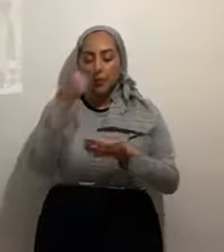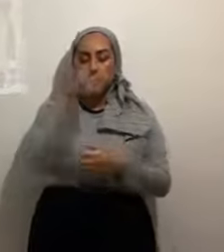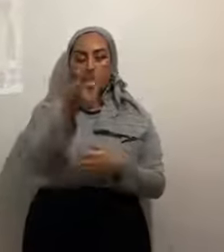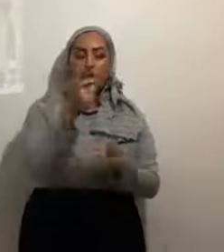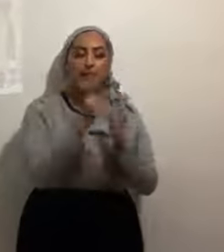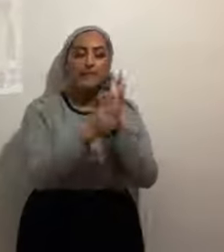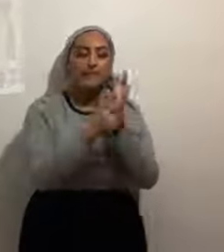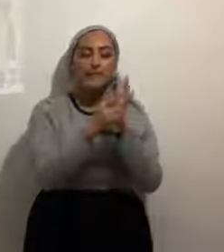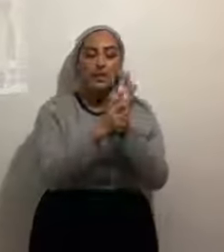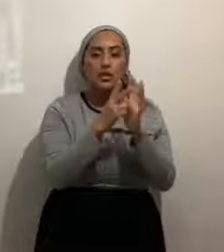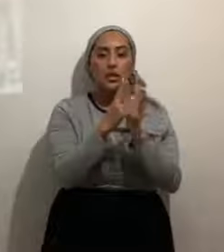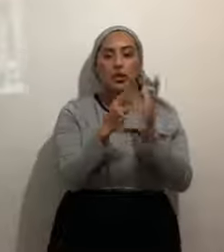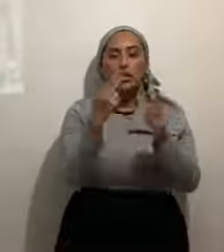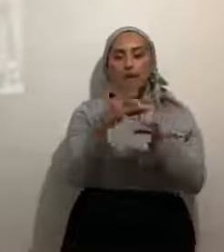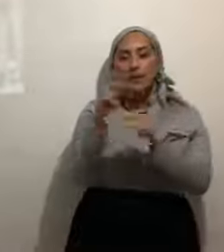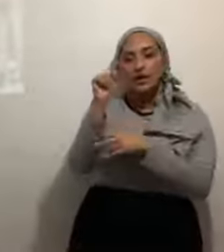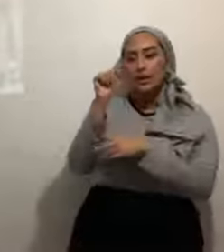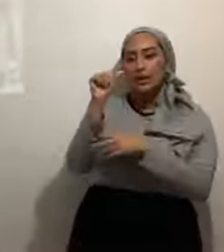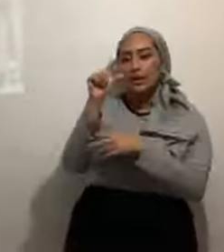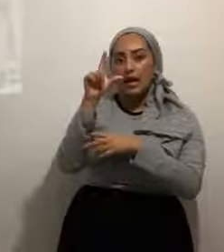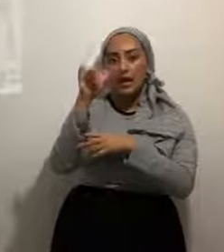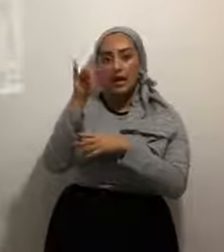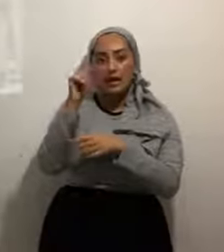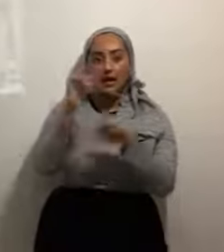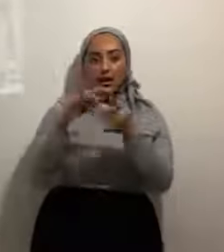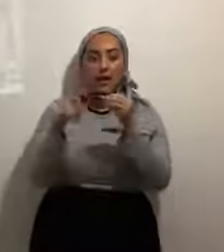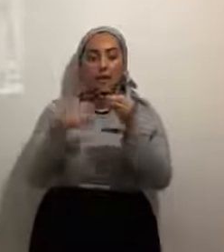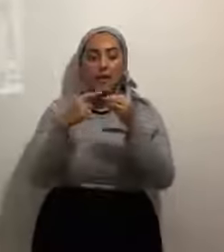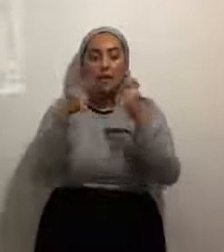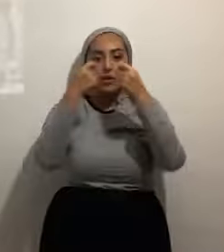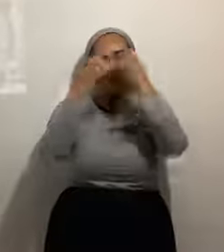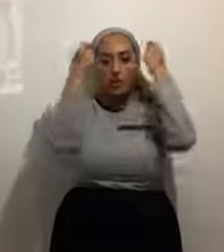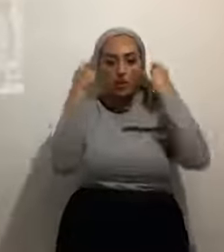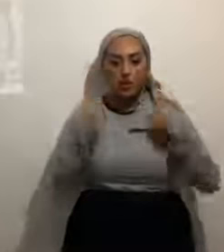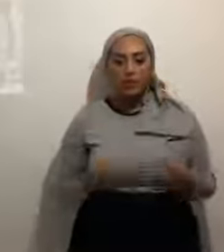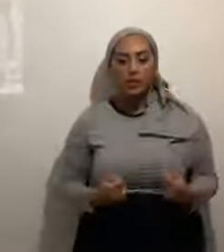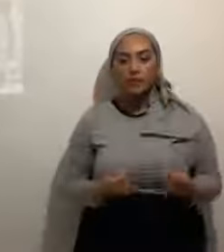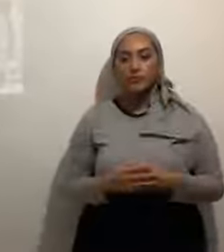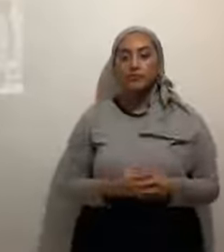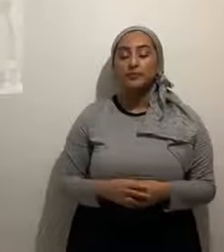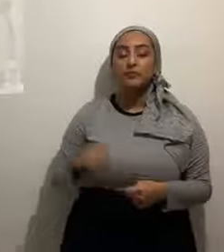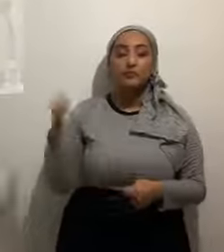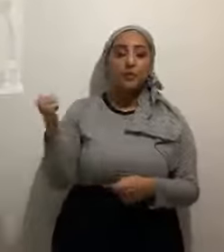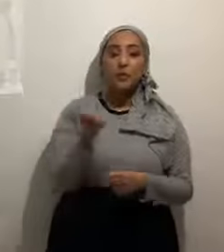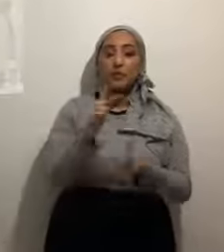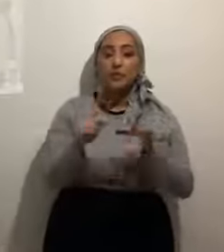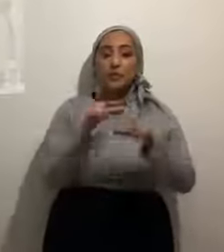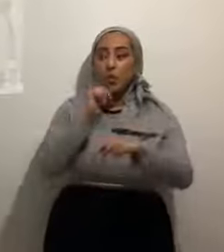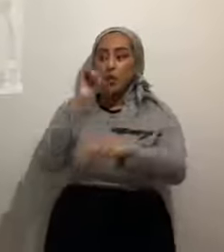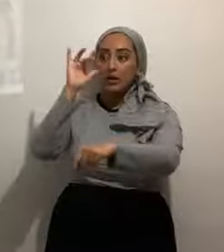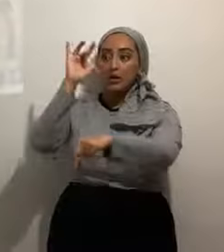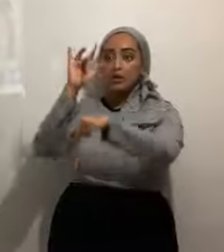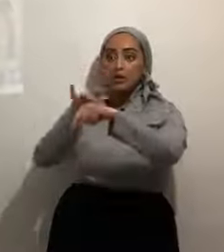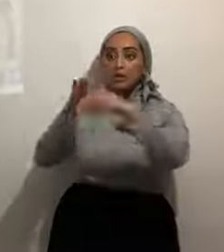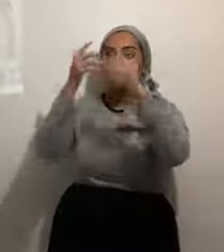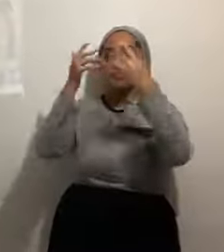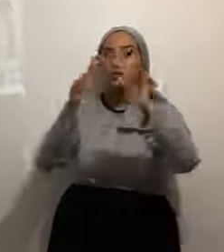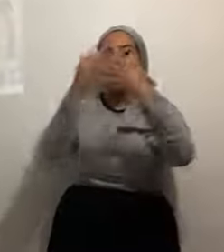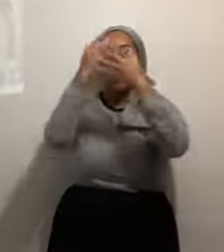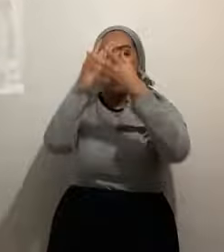talit, en este canal. ¿Sí? No es manto, sino es talit. Y todos los que lo tocaron quedaron sanos. Es que él es el